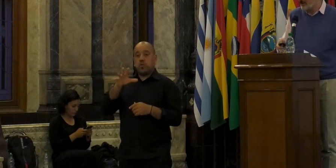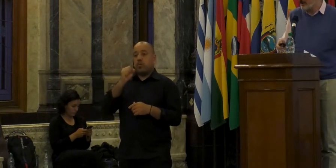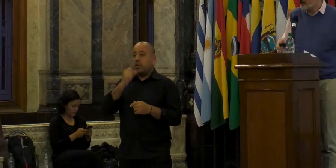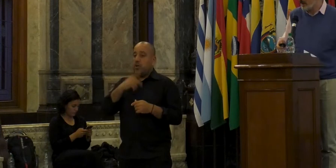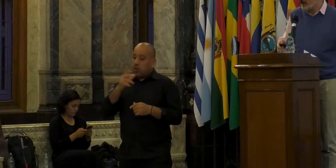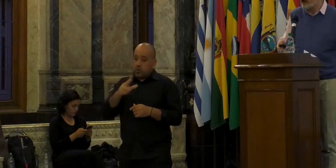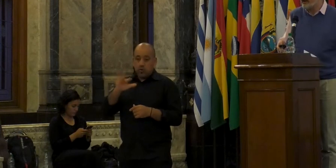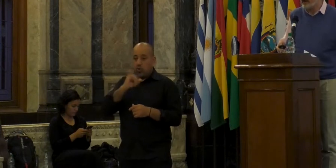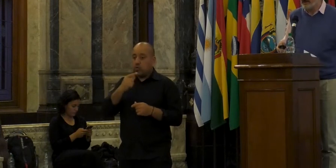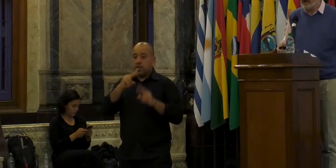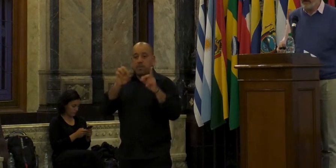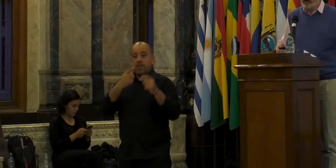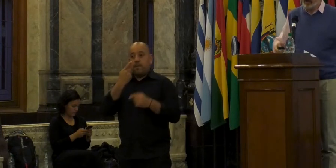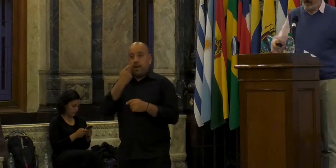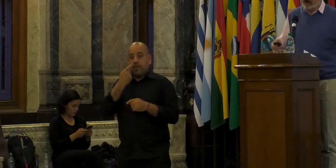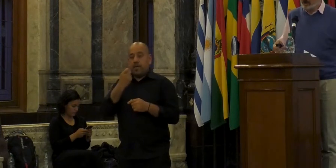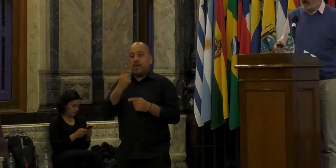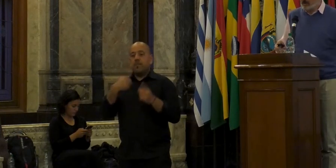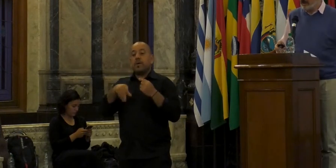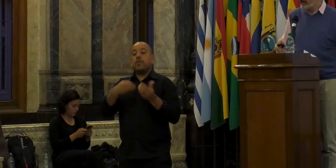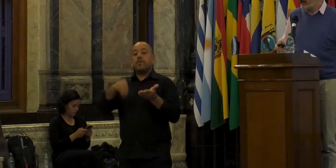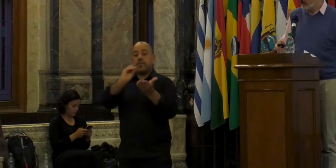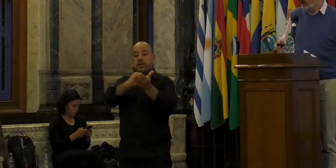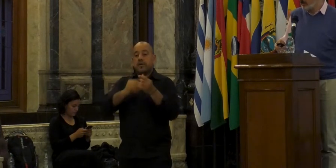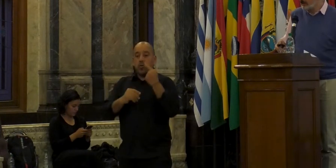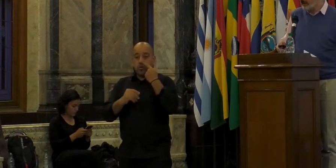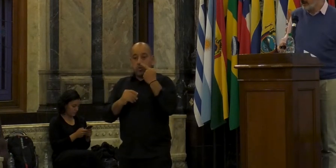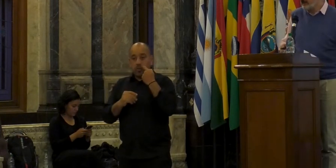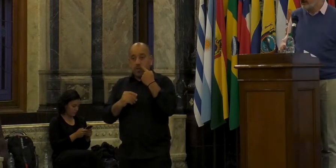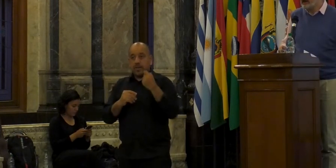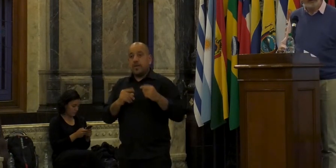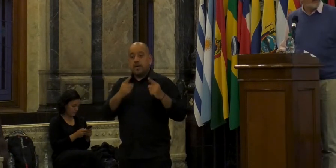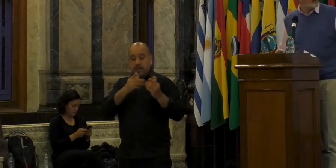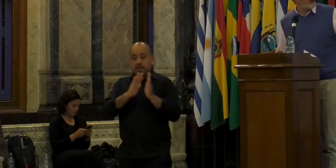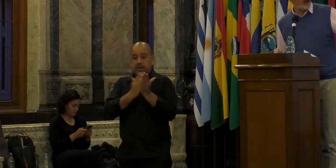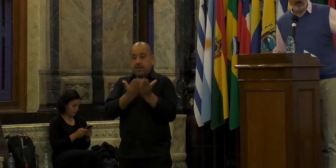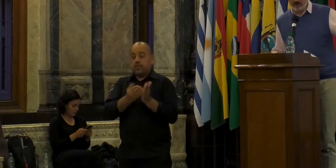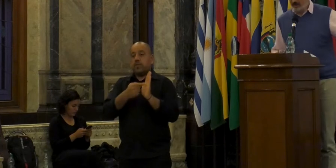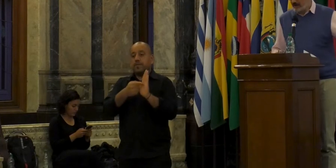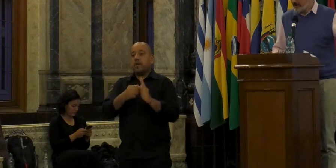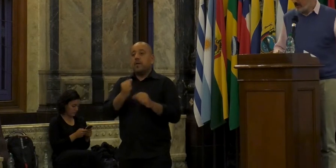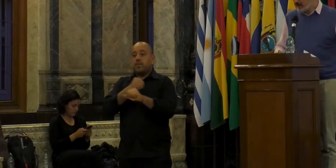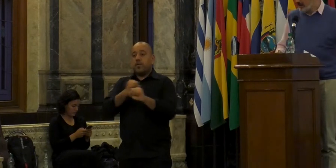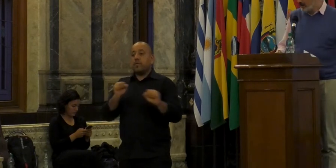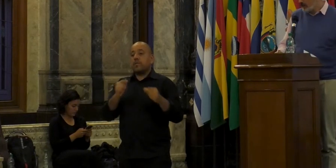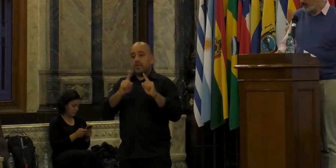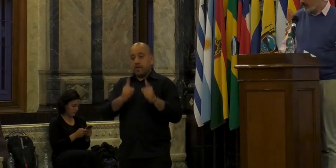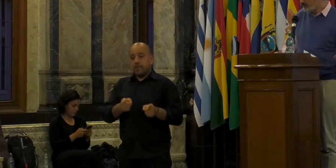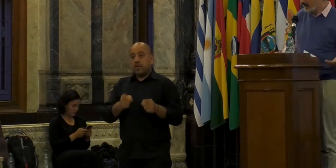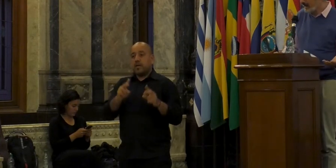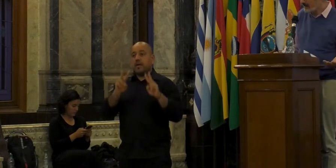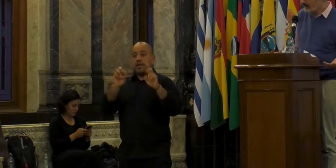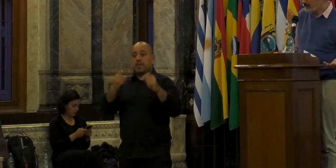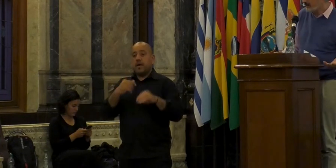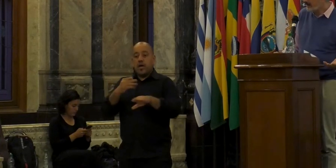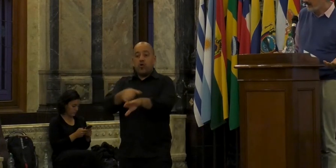casi todos ellos varones, Pero además de los hombres o hombros de gigantes, entonces podemos tener también los brazos